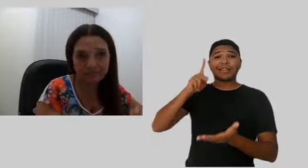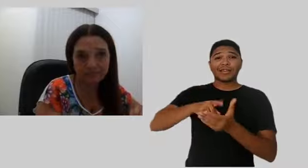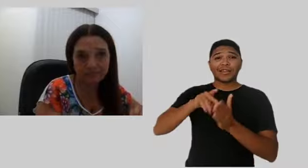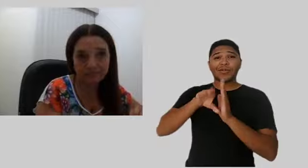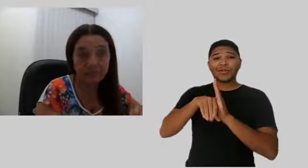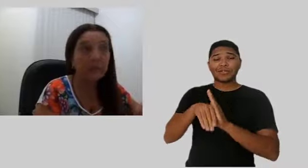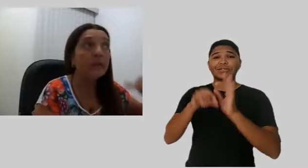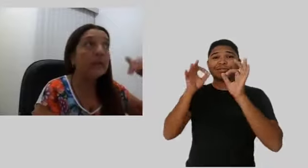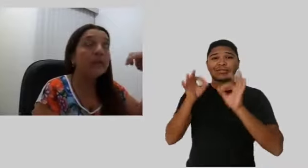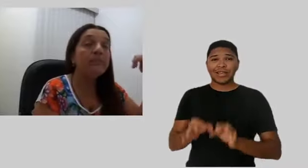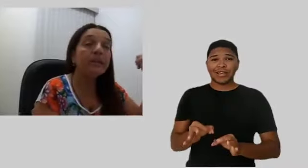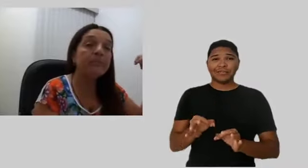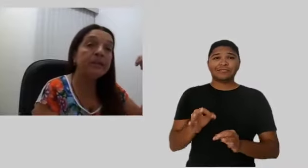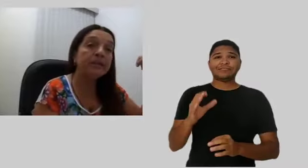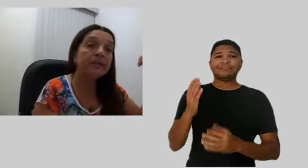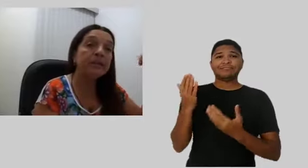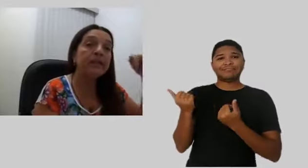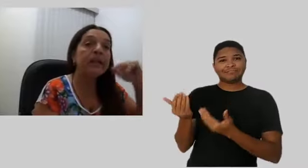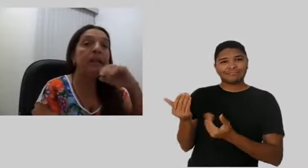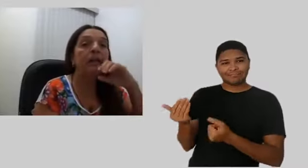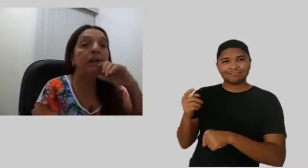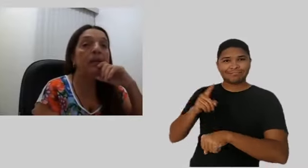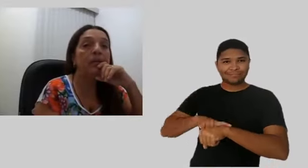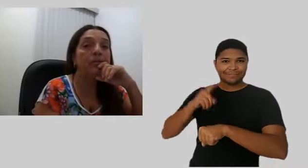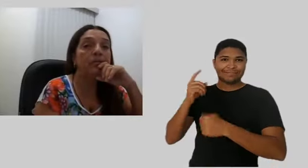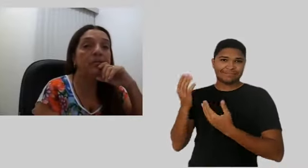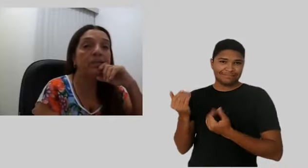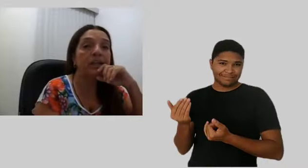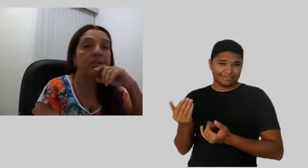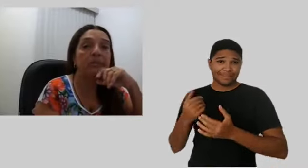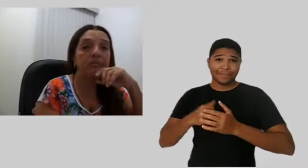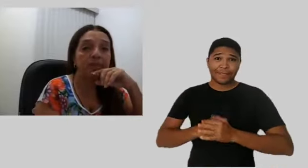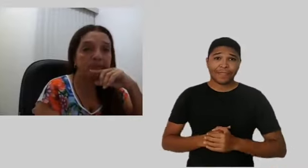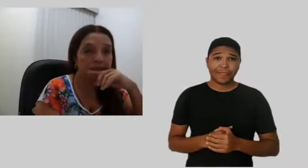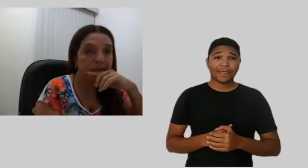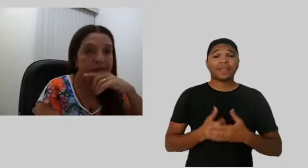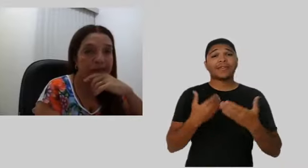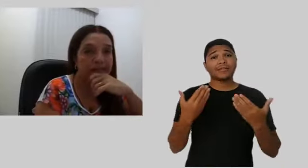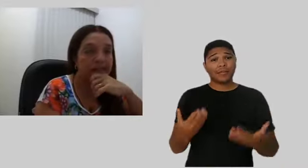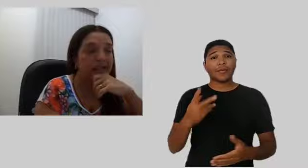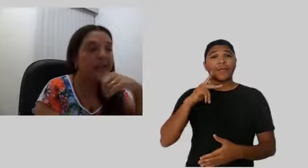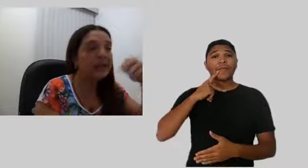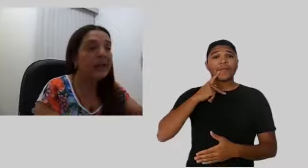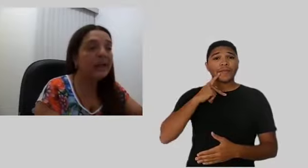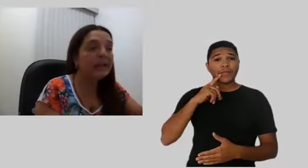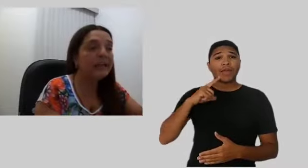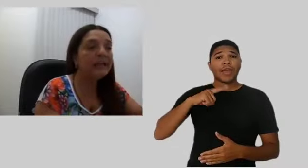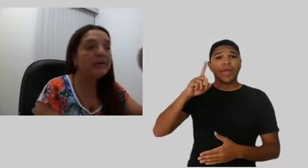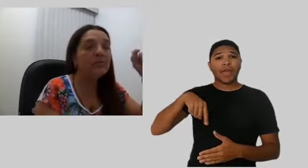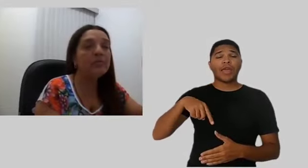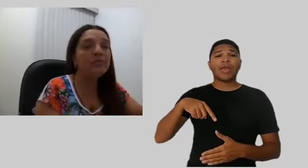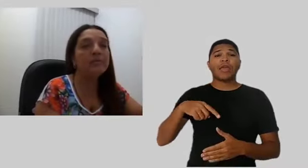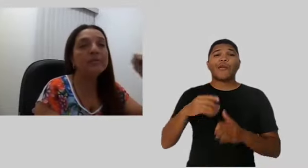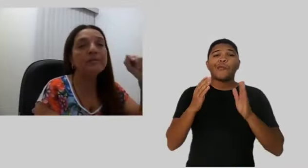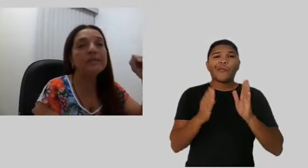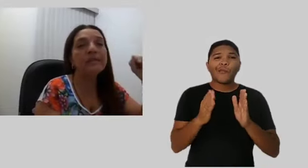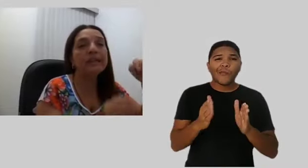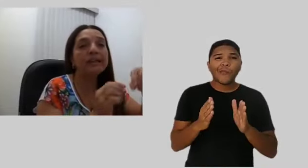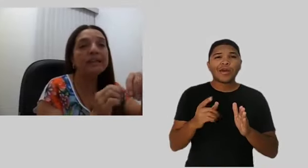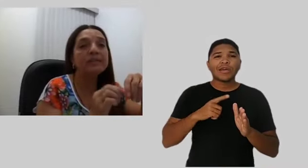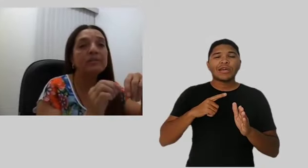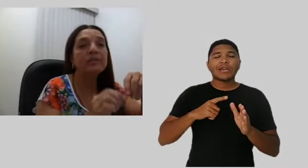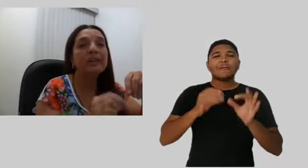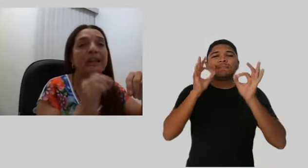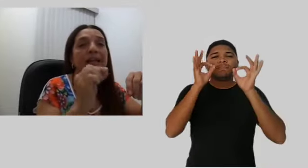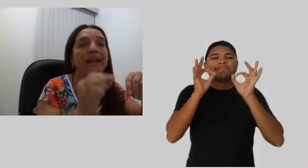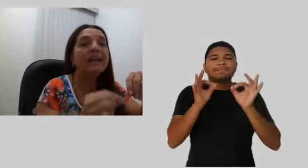adolescência, que para Piaget é o estágio das operações formais, né? Aqui o Vygotsky vai dizer